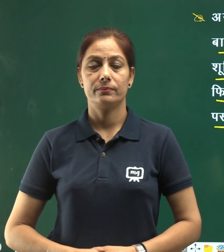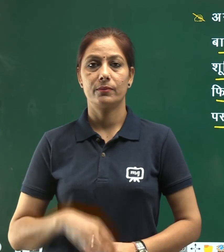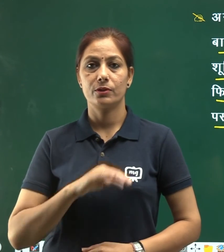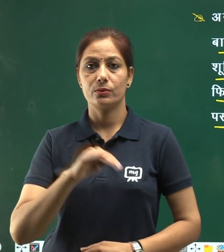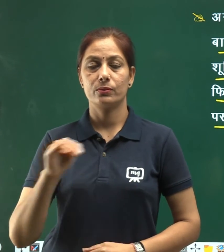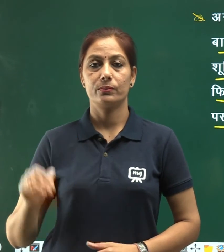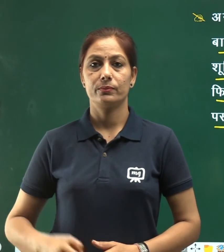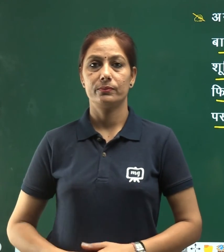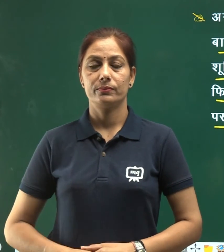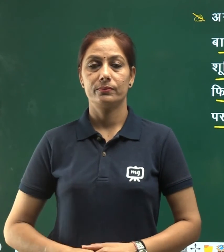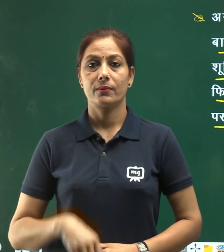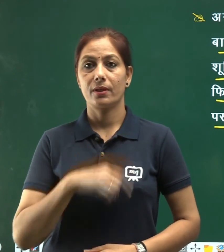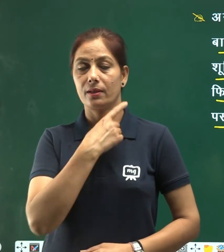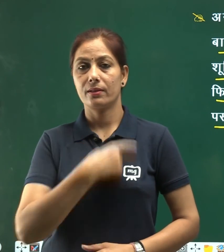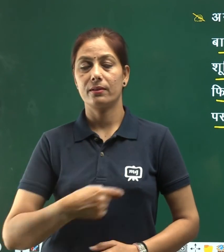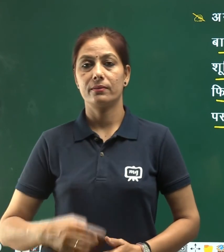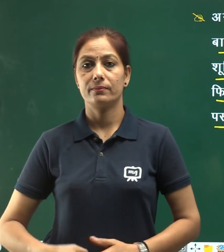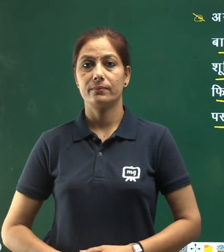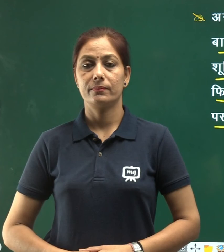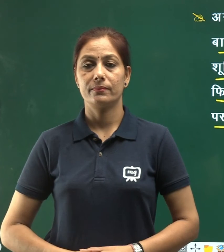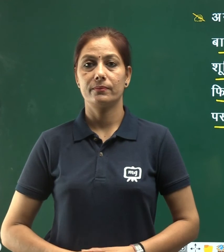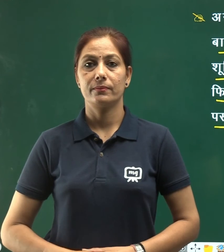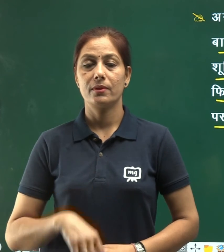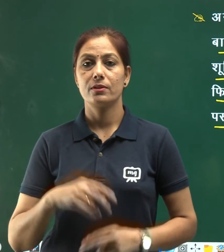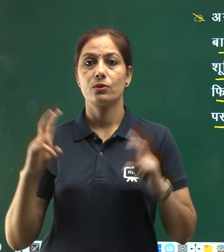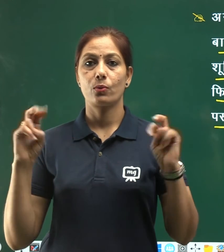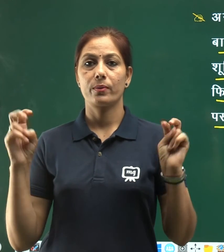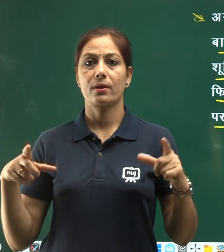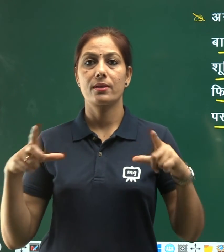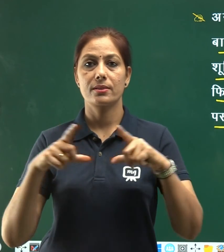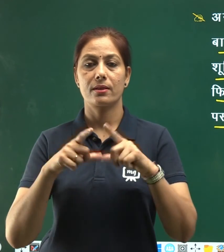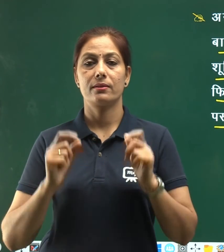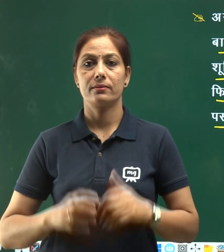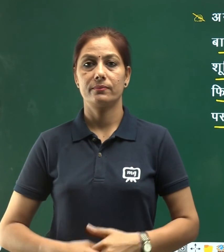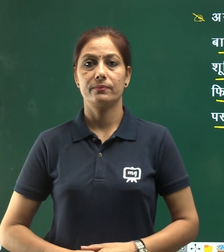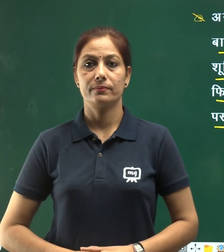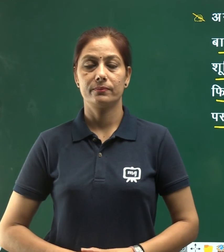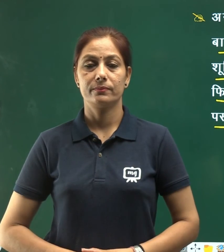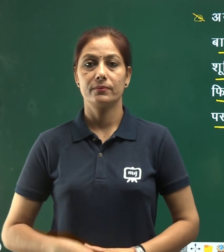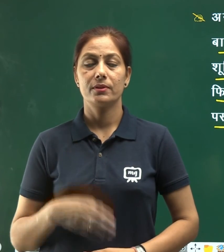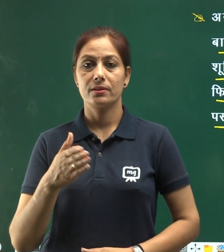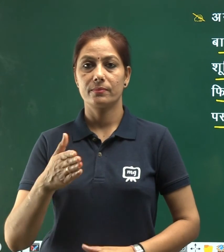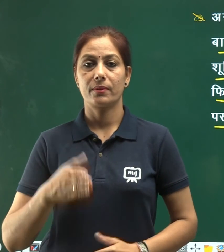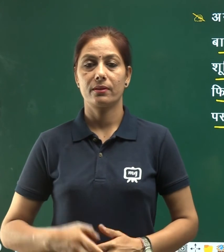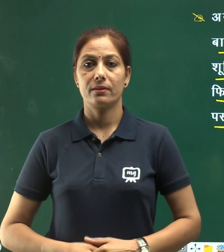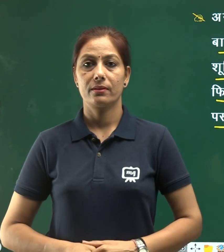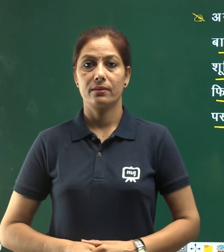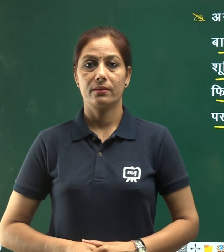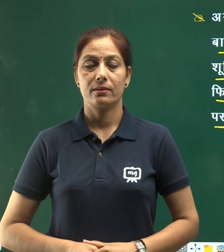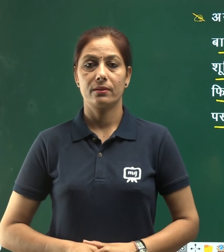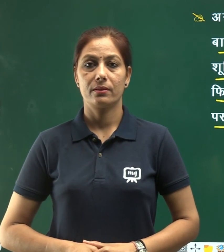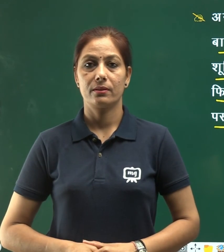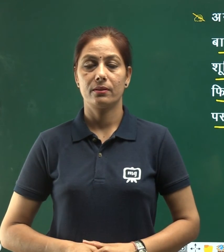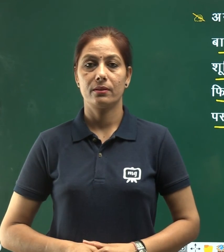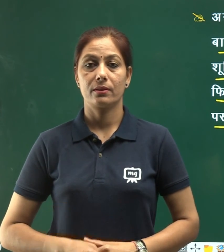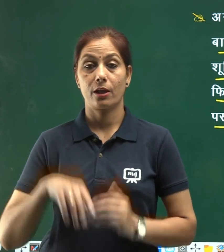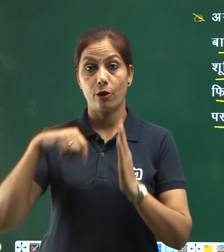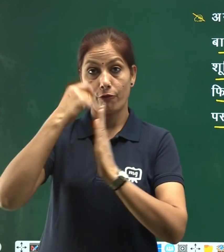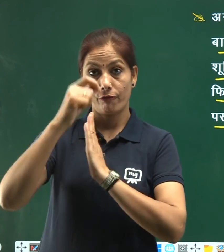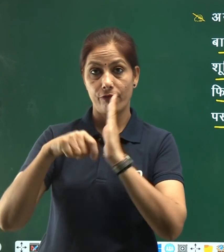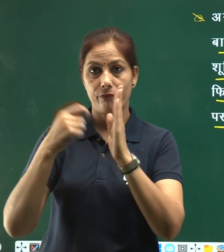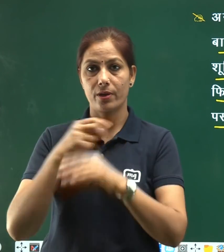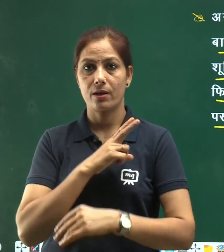बच्चों, ये था इस अध्याय का सार, जिसमें पथेर पांचाली फिल्म की